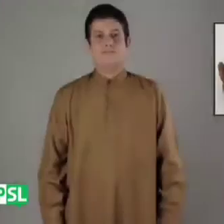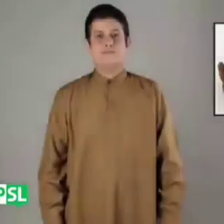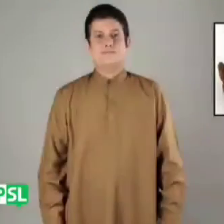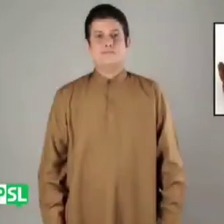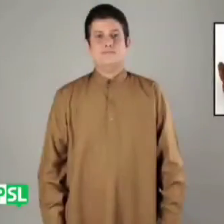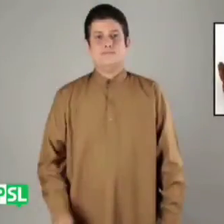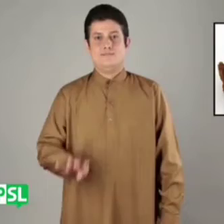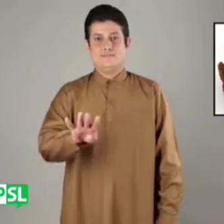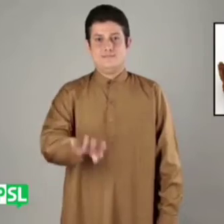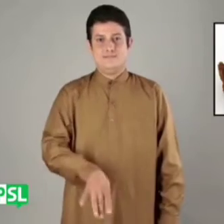कॉट.